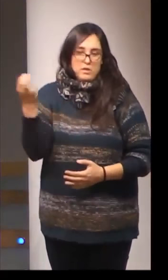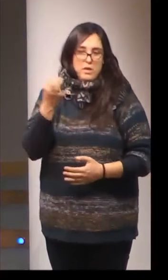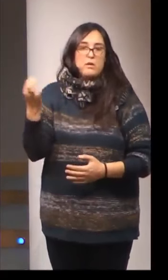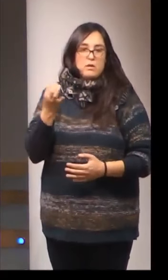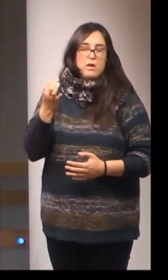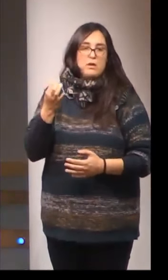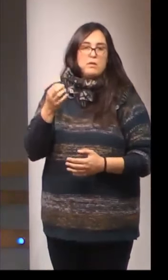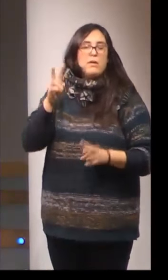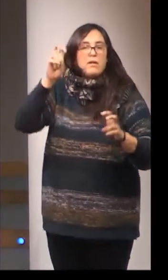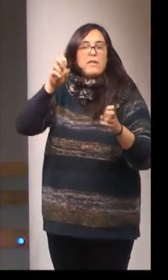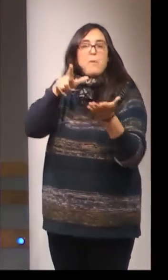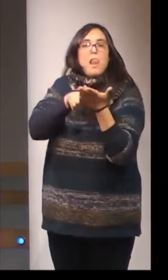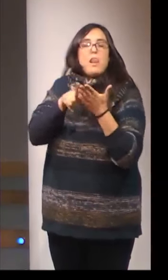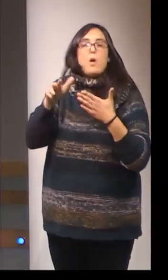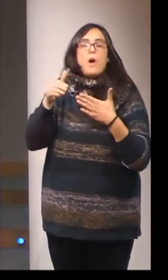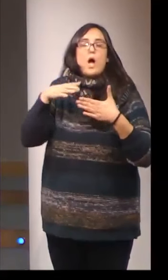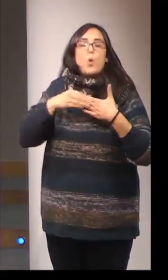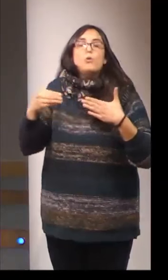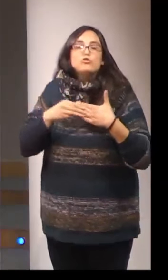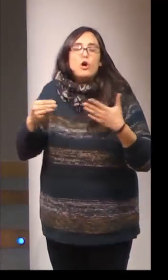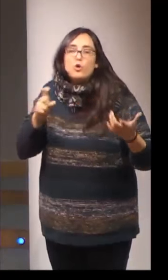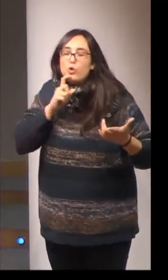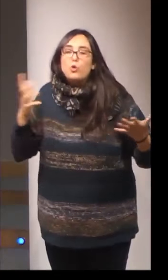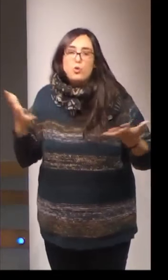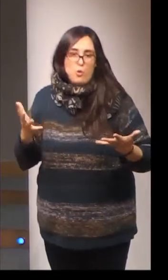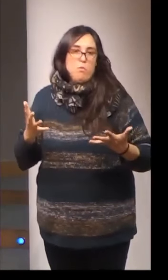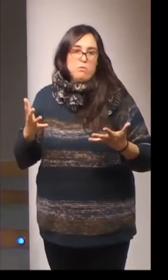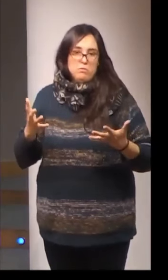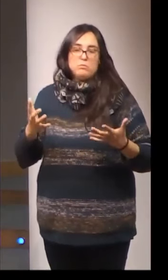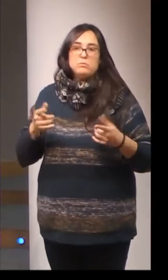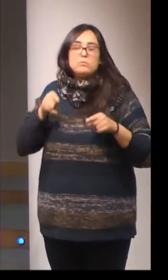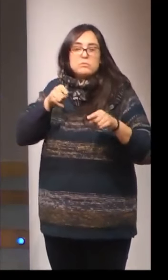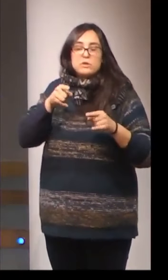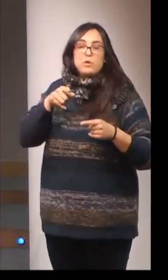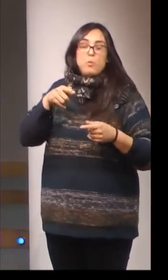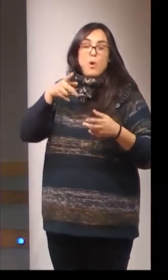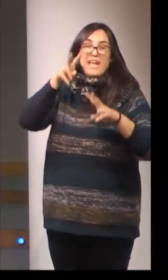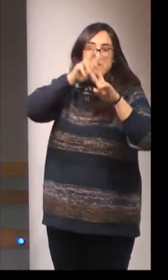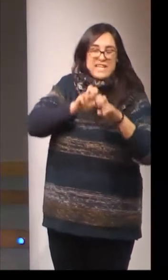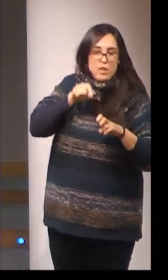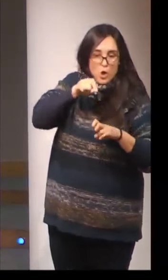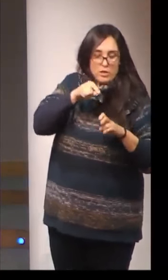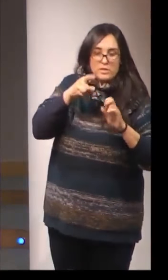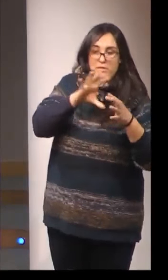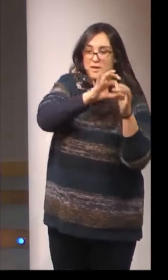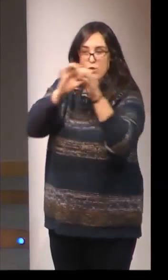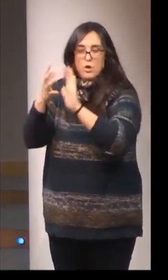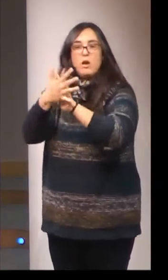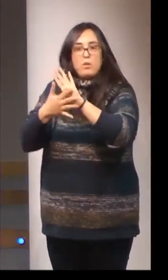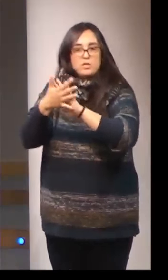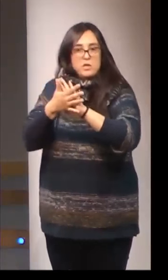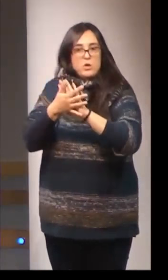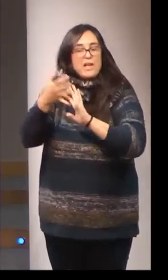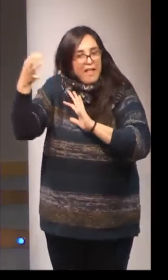Para nosotros, una de las importancias del proyecto es que recoja la lengua que utilizan los usuarios. Es decir, hay